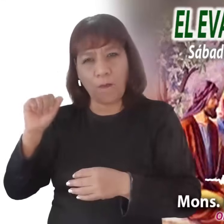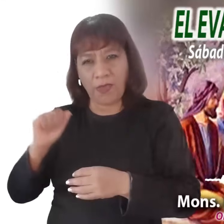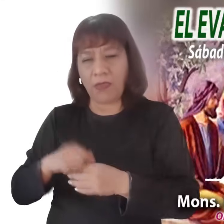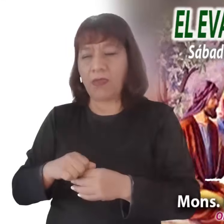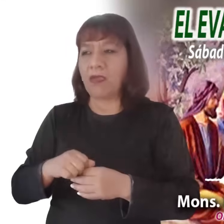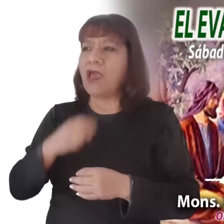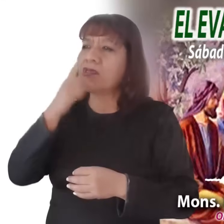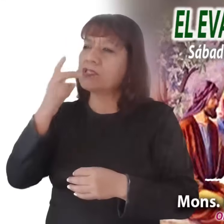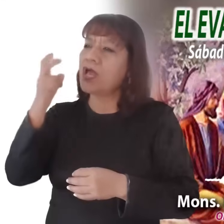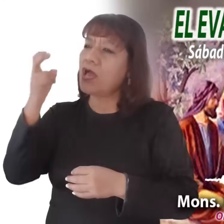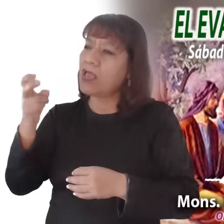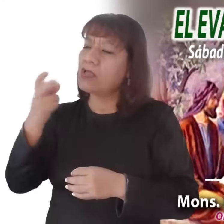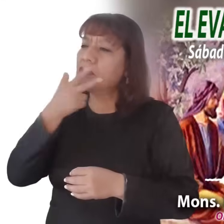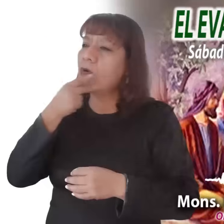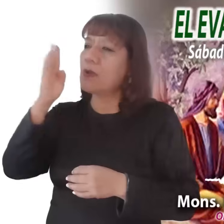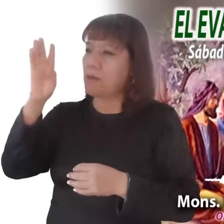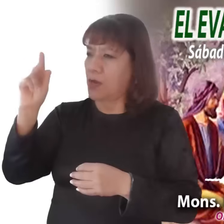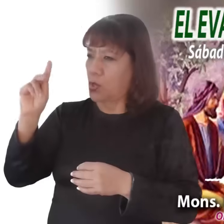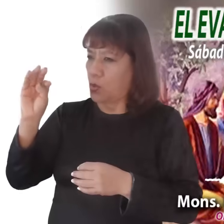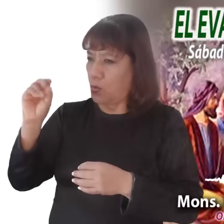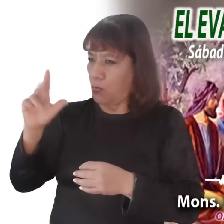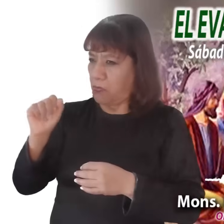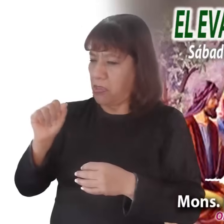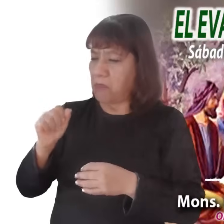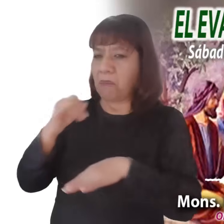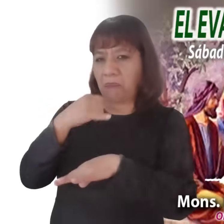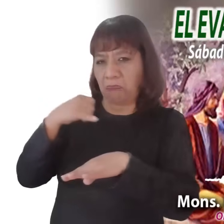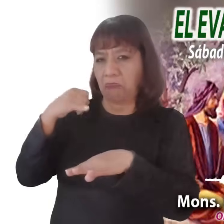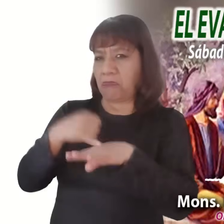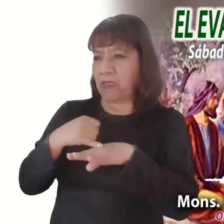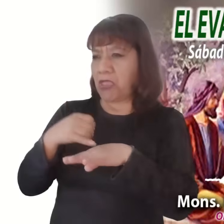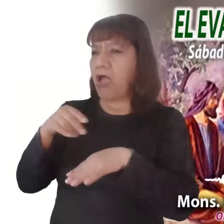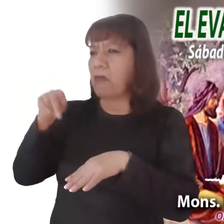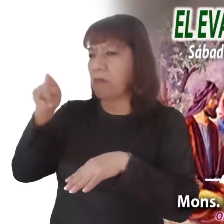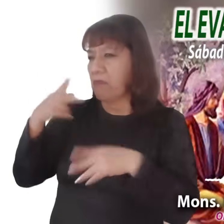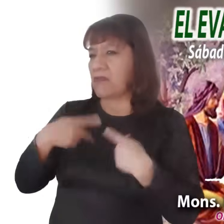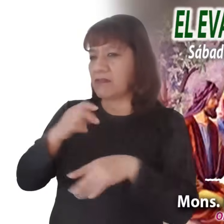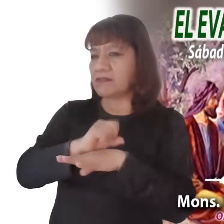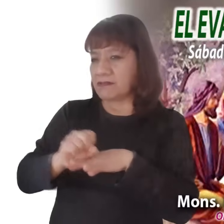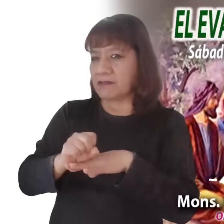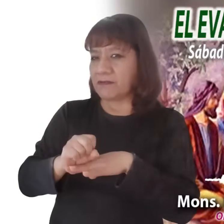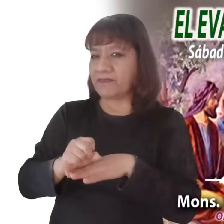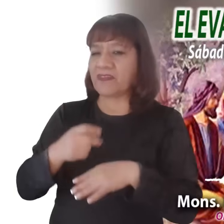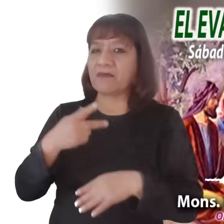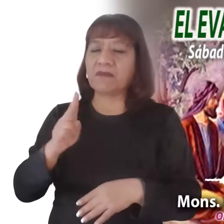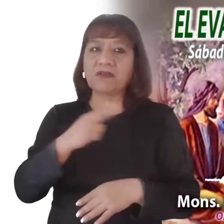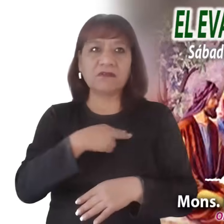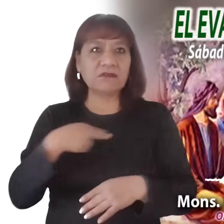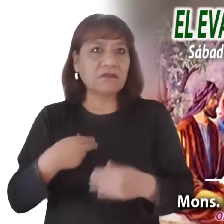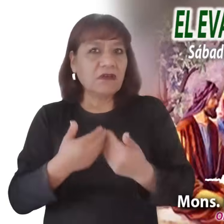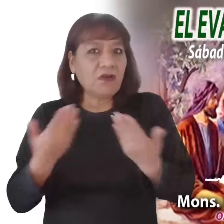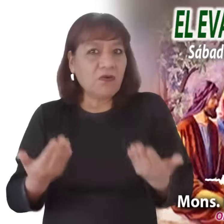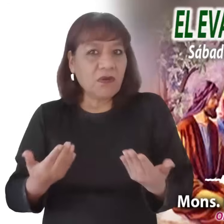israelita en el que no hay doblez. ¿No sucede lo mismo entre nosotros? Con